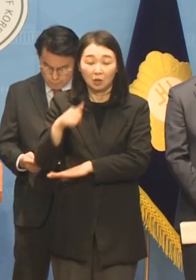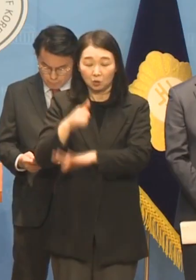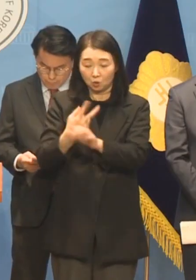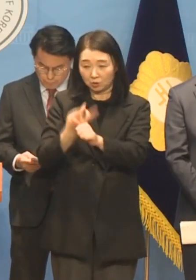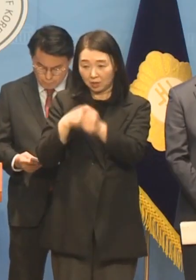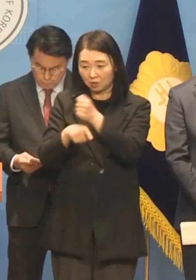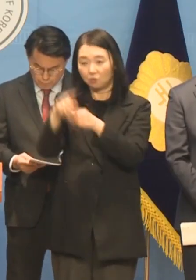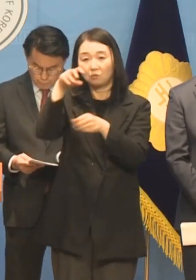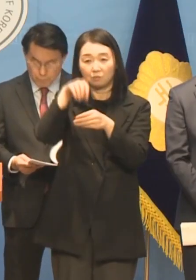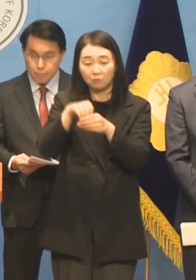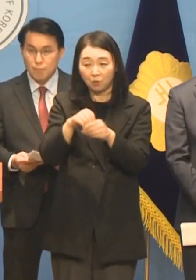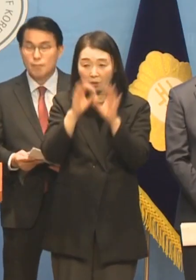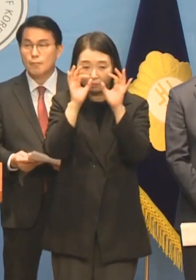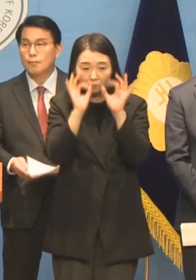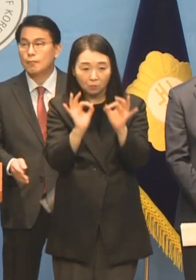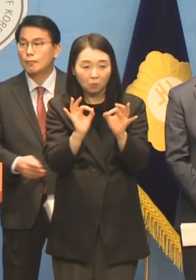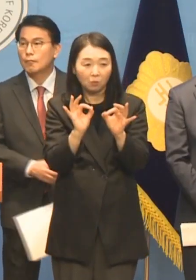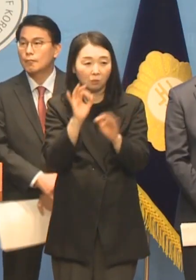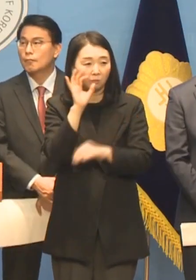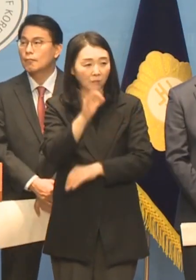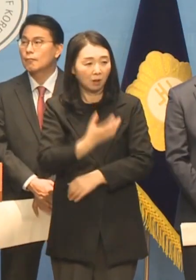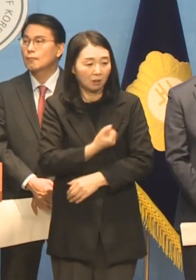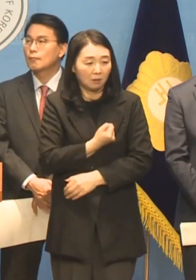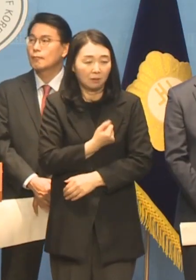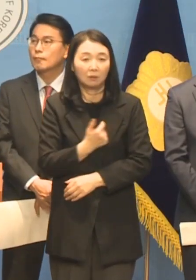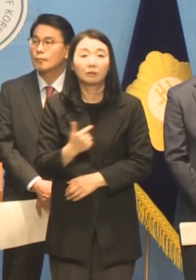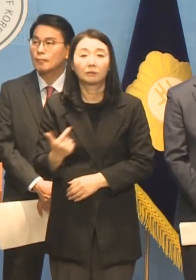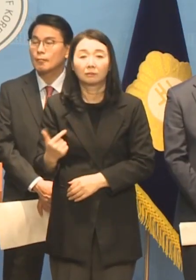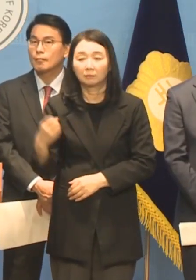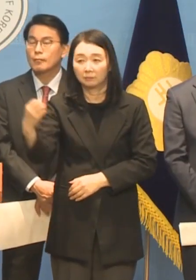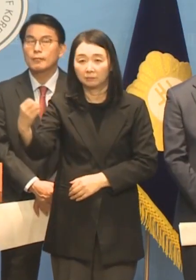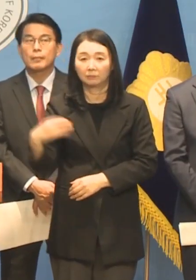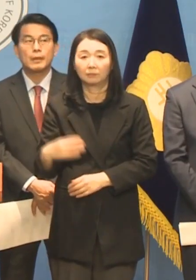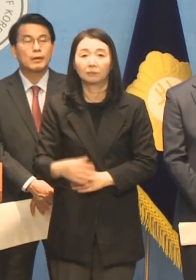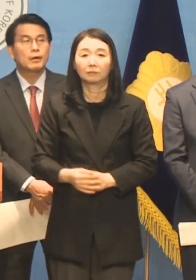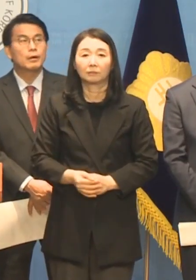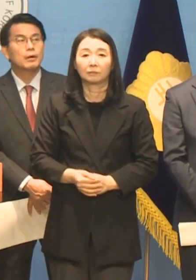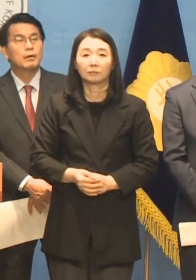포함되어 있었다는 것을 보고 큰 충격을 받았다고 했습니다.